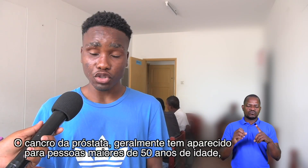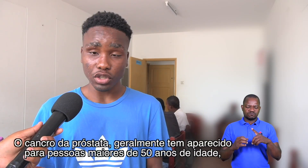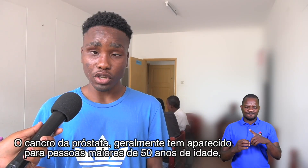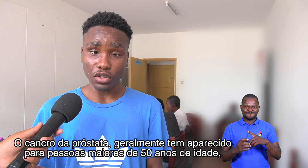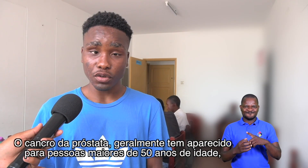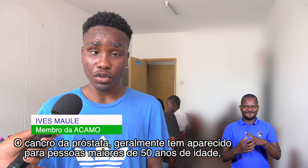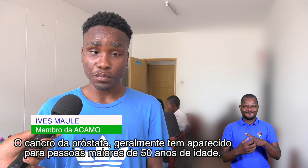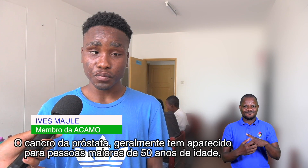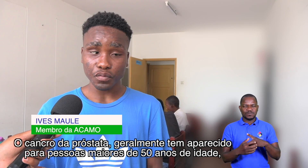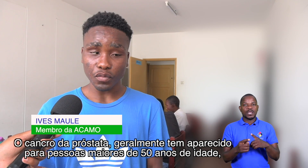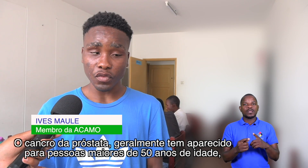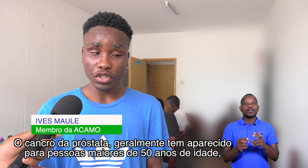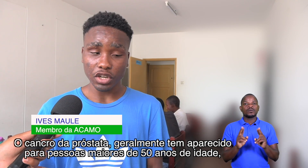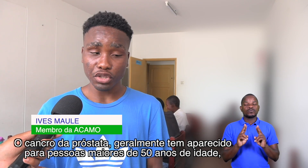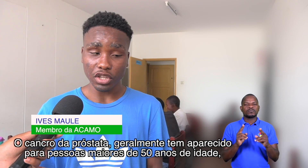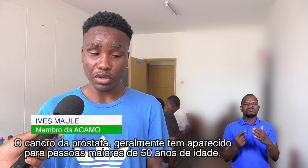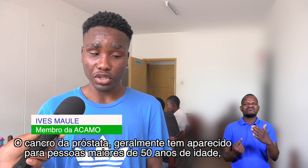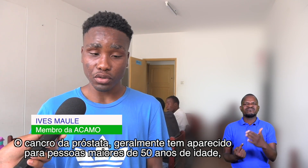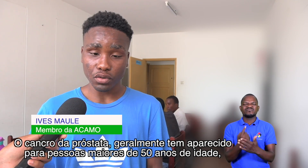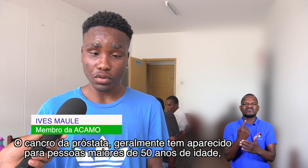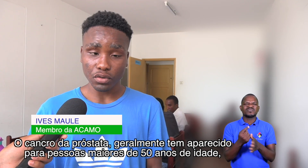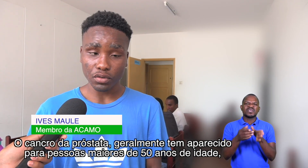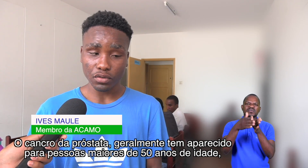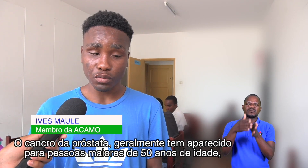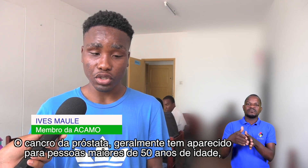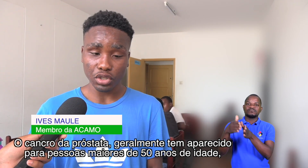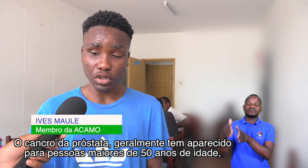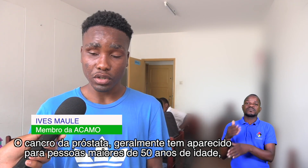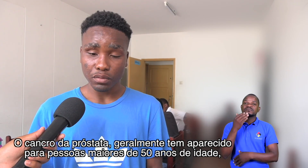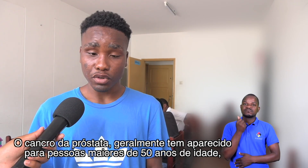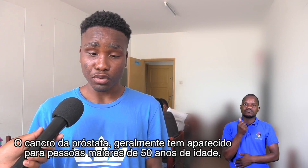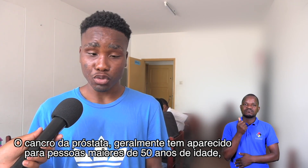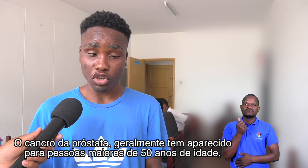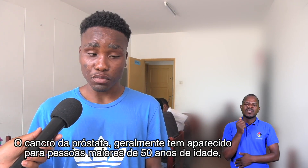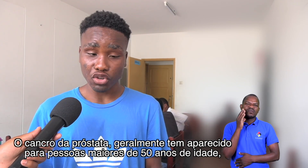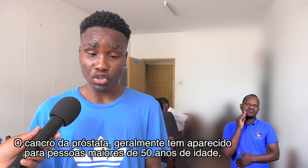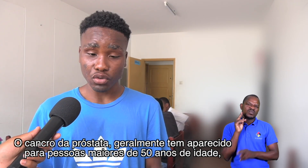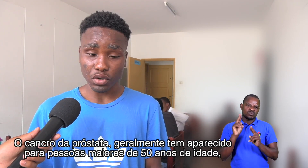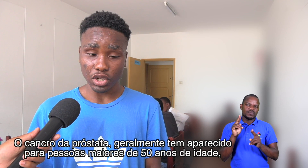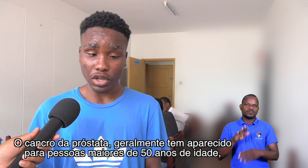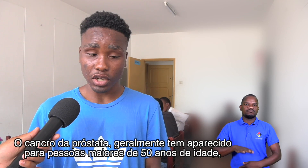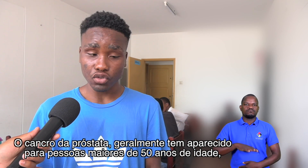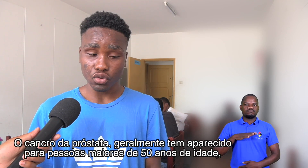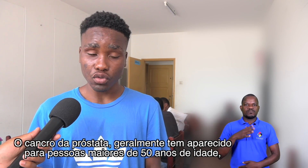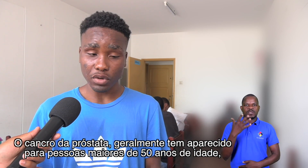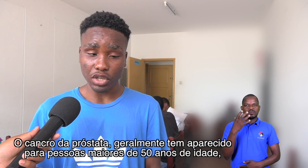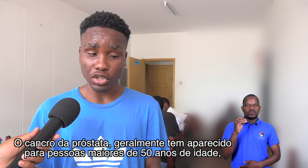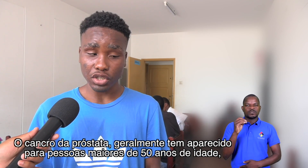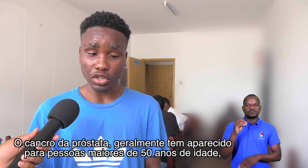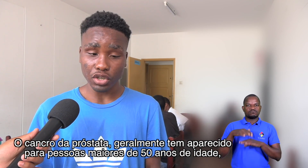próstata geralmente tem aparecido como posso dizer, para pessoas maiores de 50 anos e tudo mais, e